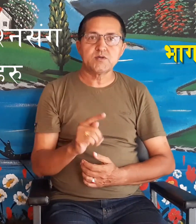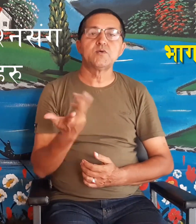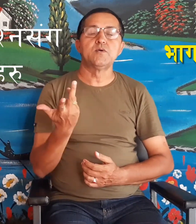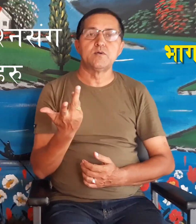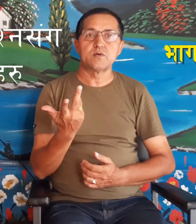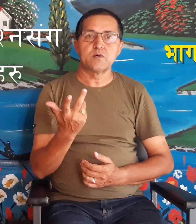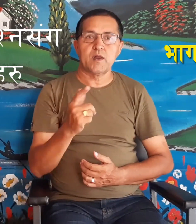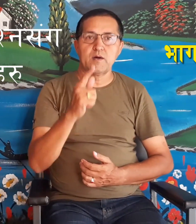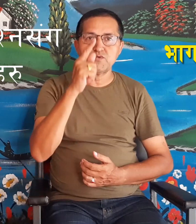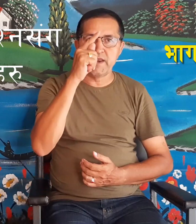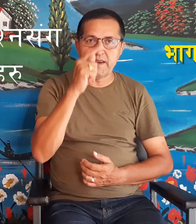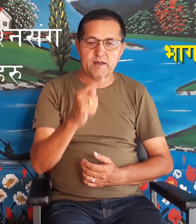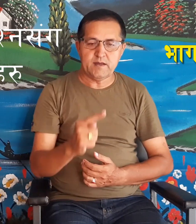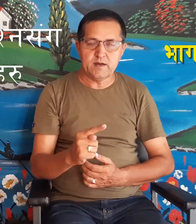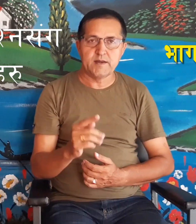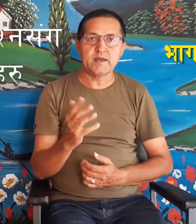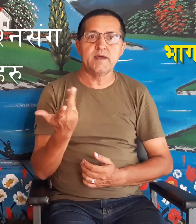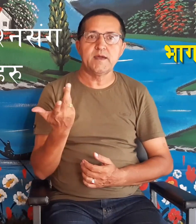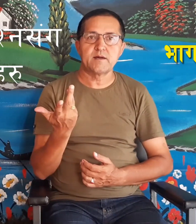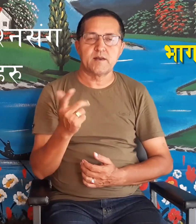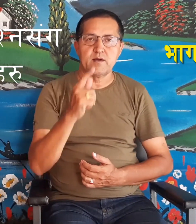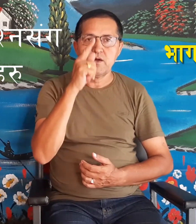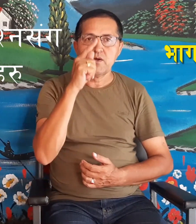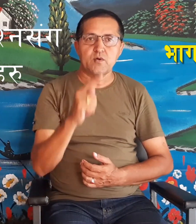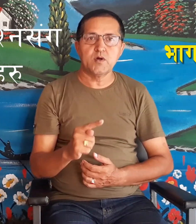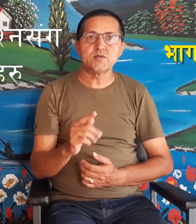कस्तो कला उँधो लाने अनि के गर्ने, कस्तो